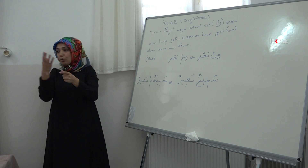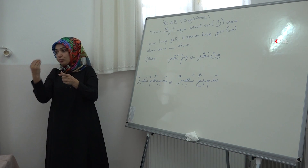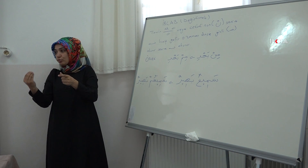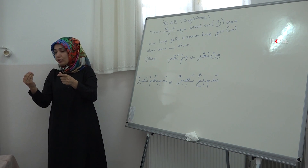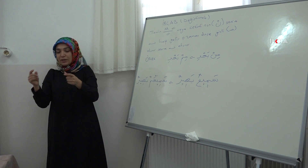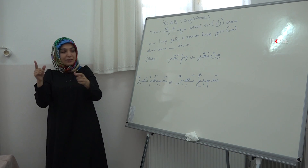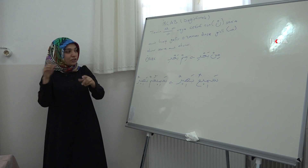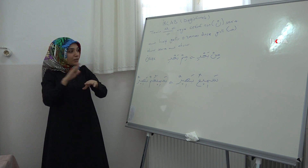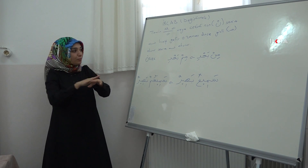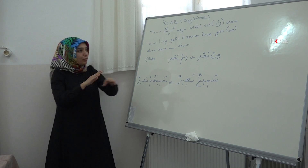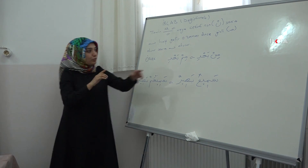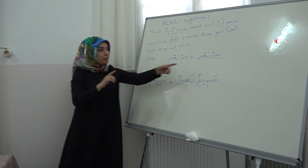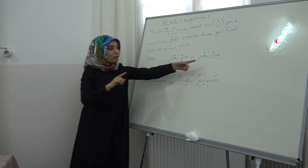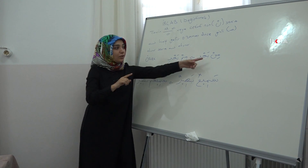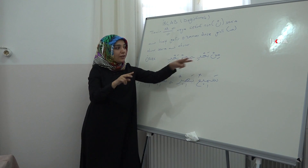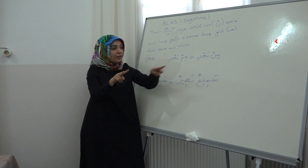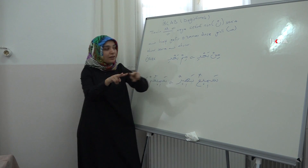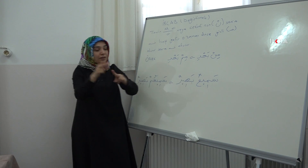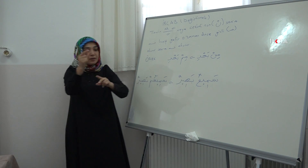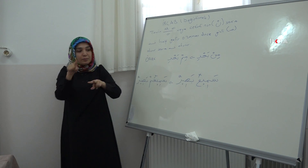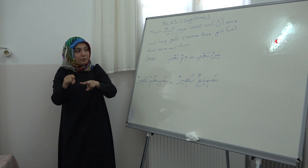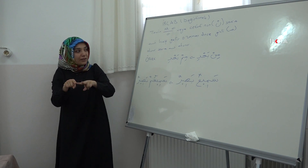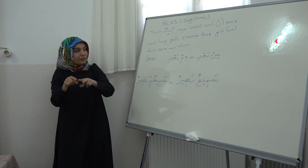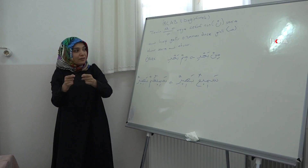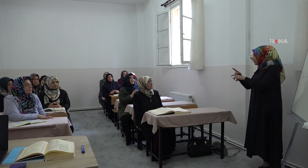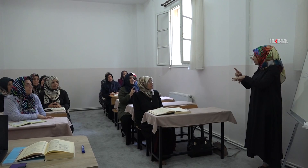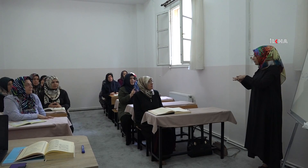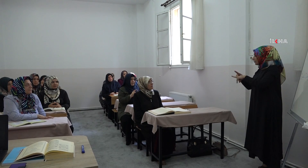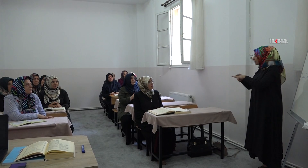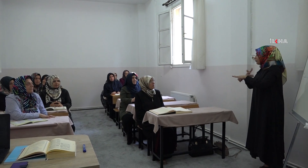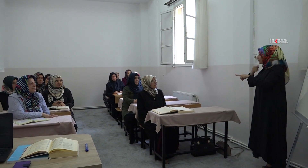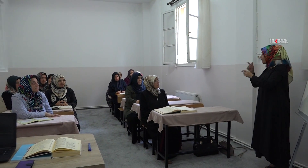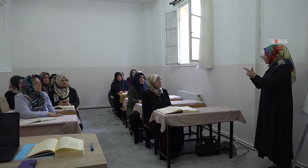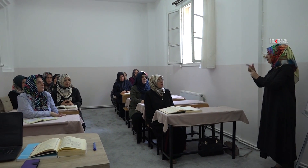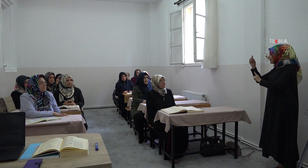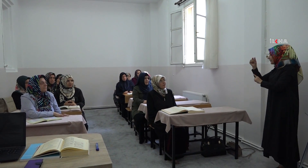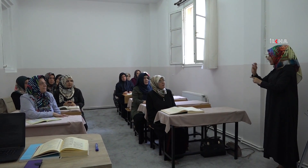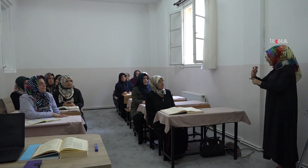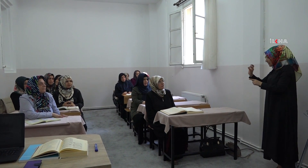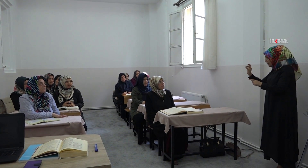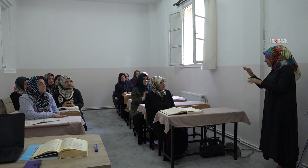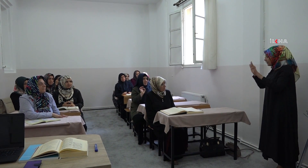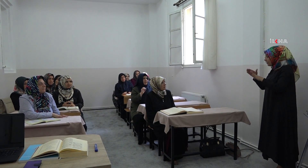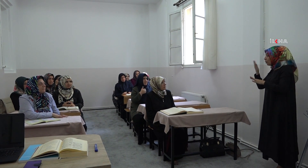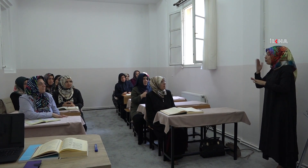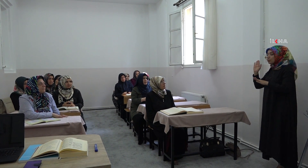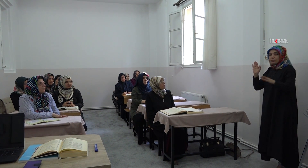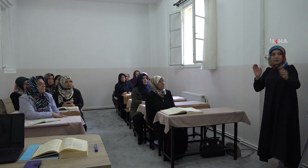olur. Şimdi yapıyoruz. Mim da bi yazılır ama okunmaz.